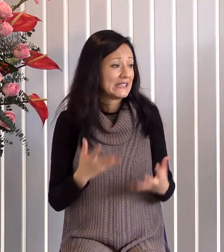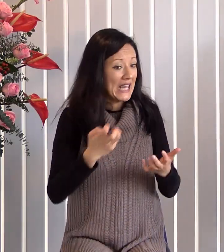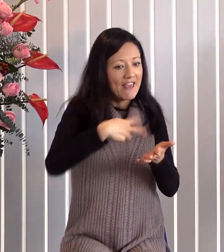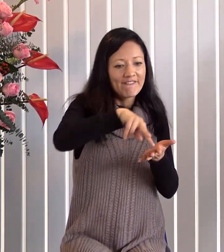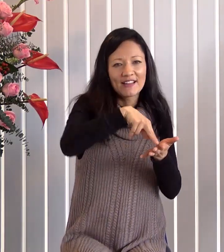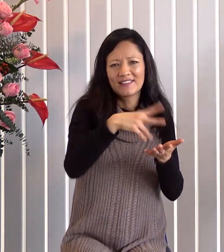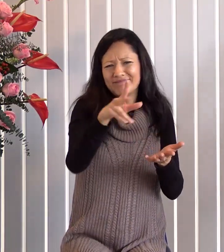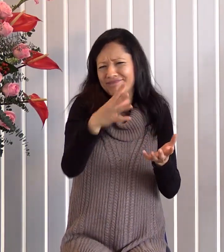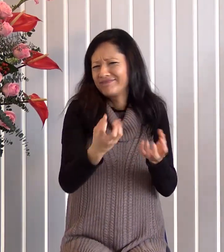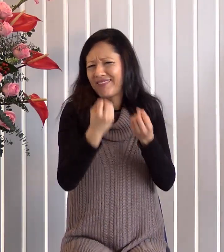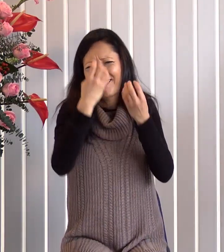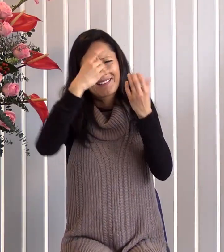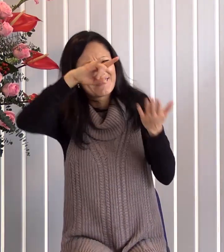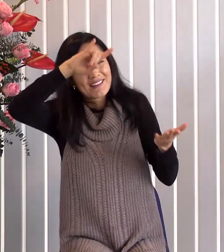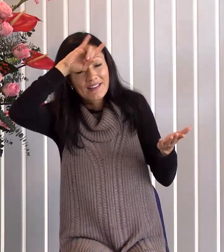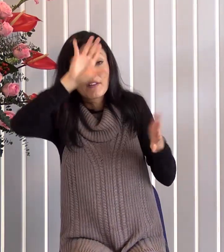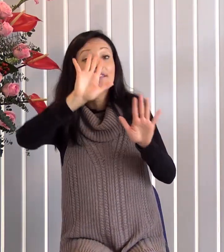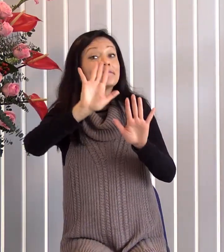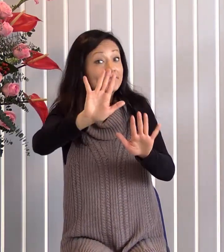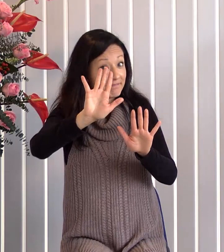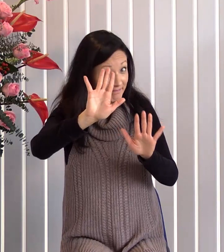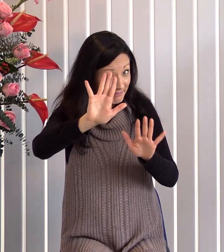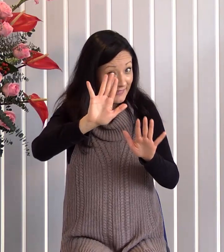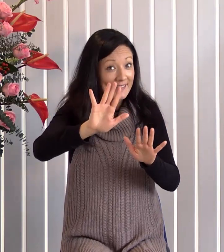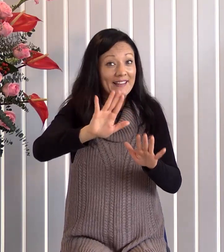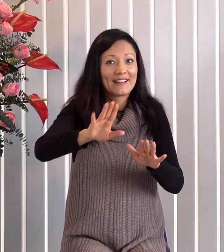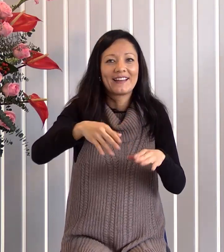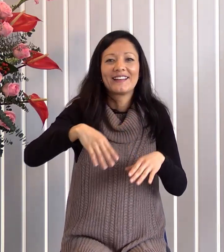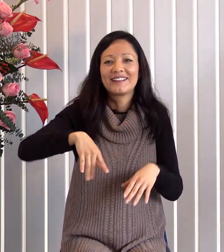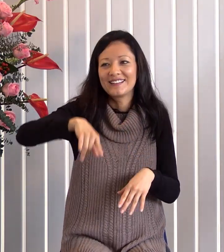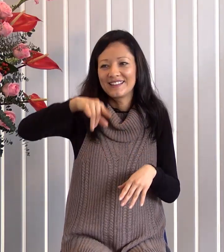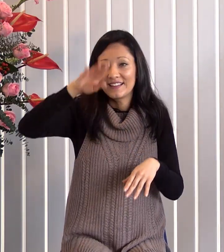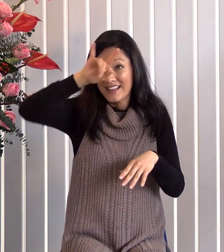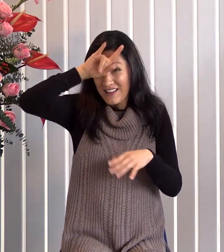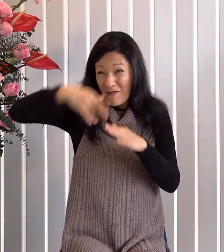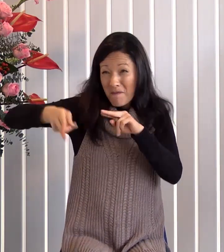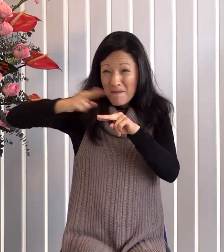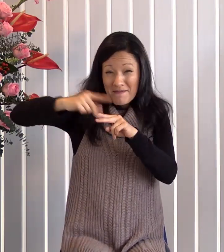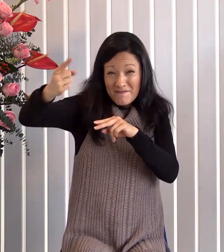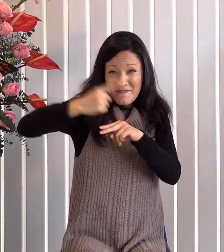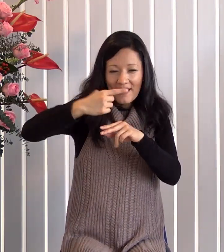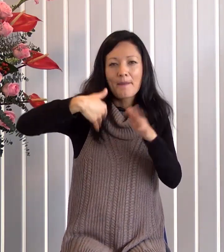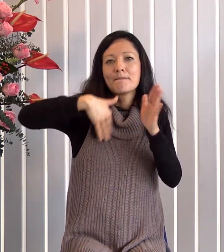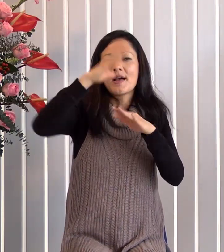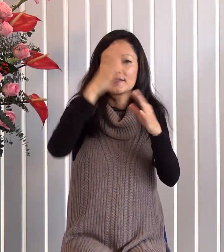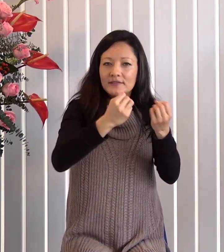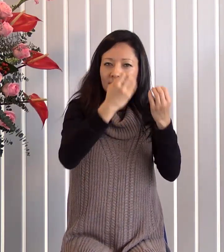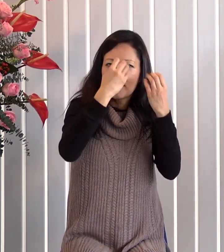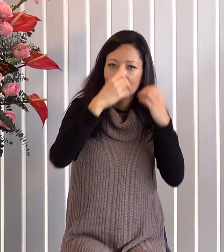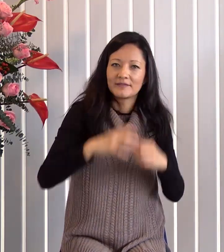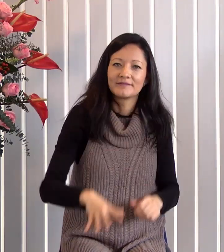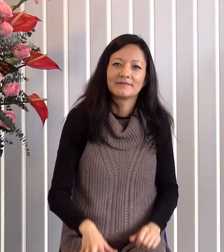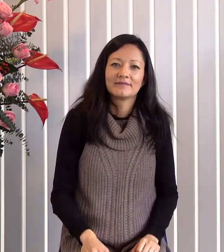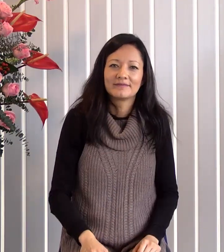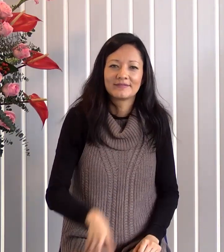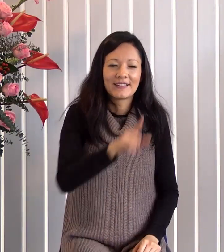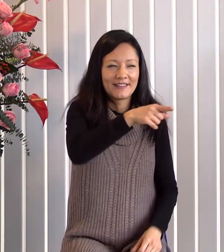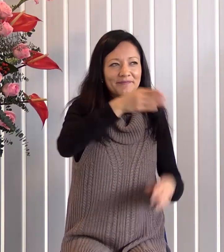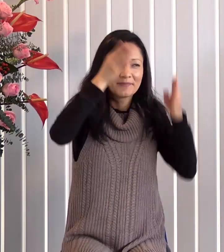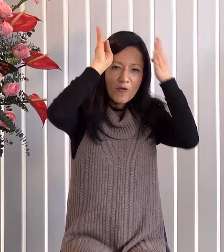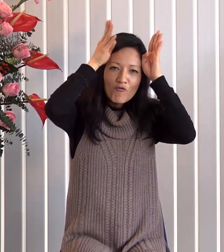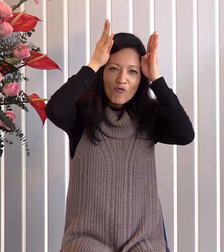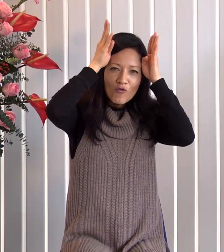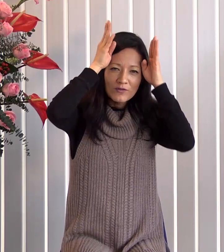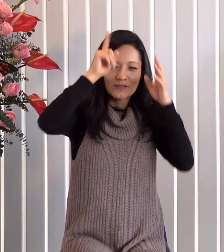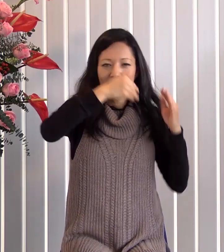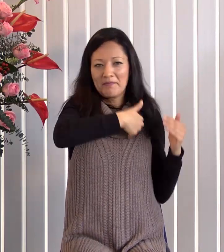Se deja engañar de la bestia. Espere que venga la gran bestia y verá cómo lo va a engañar más. Si el tonto se deja engañar, ¿cómo será de la bestia? De la